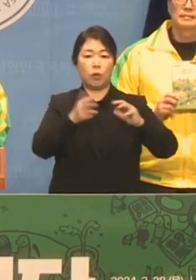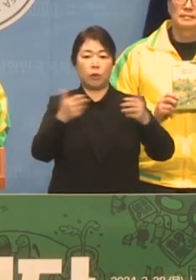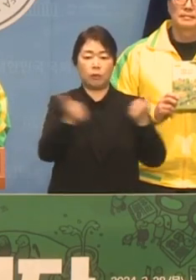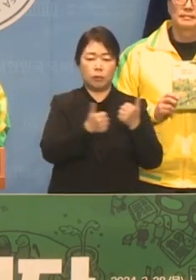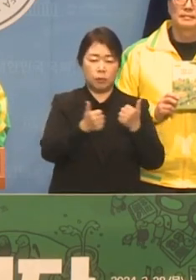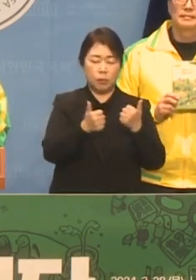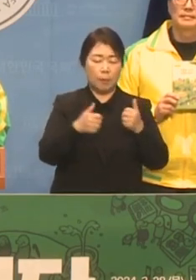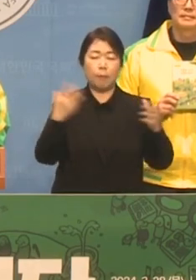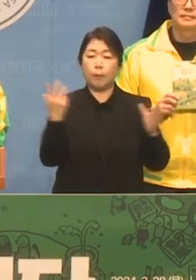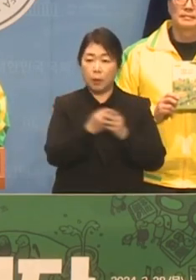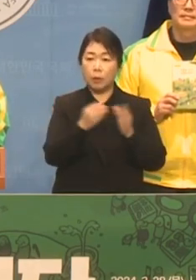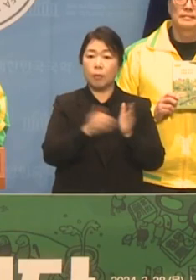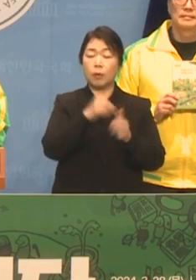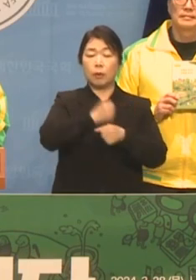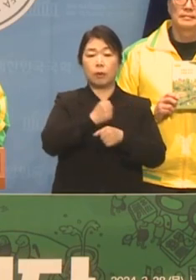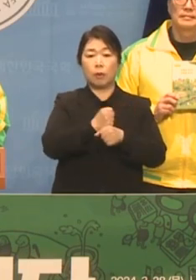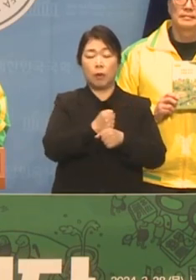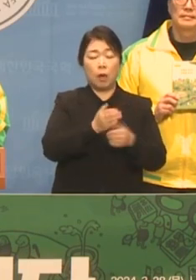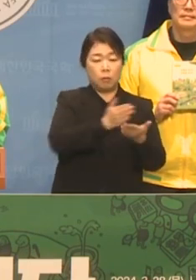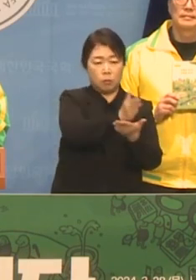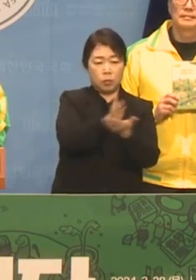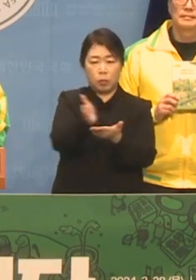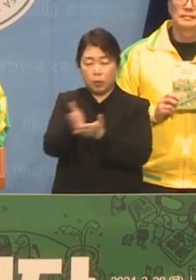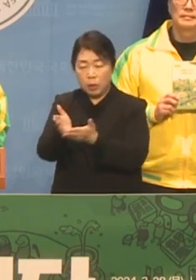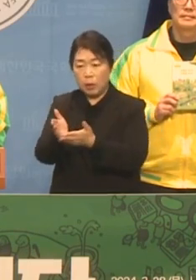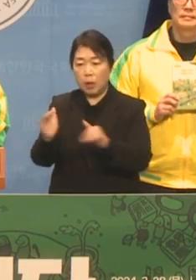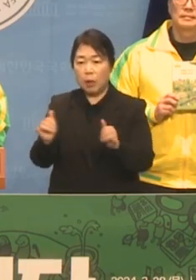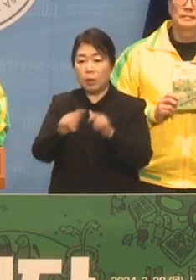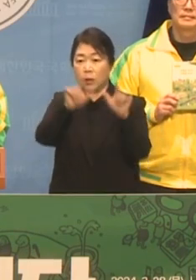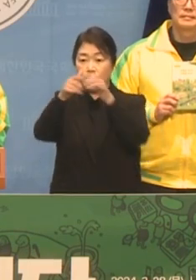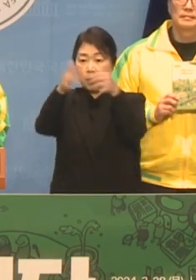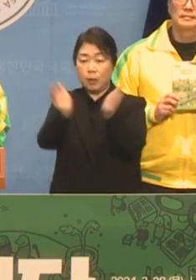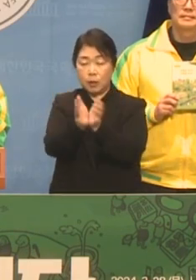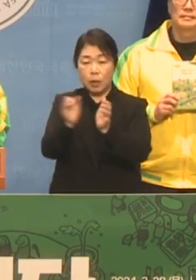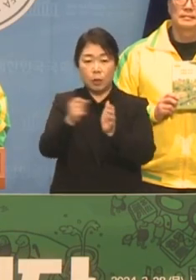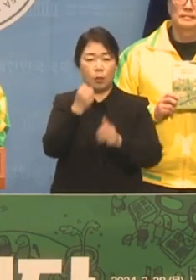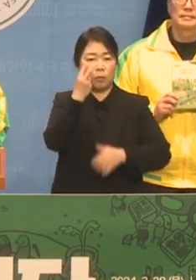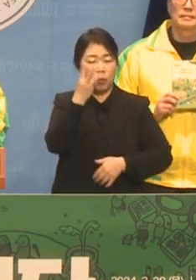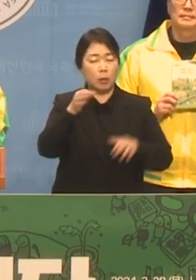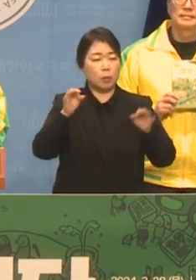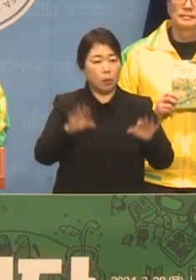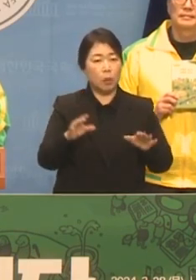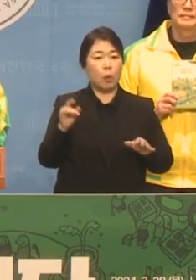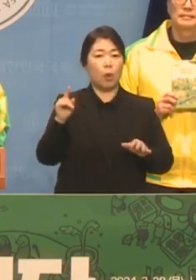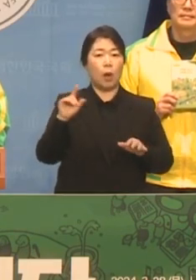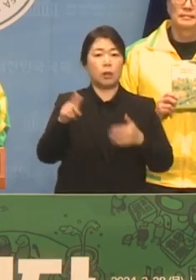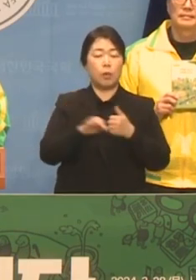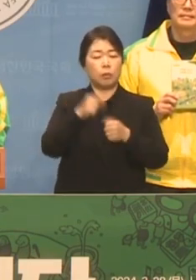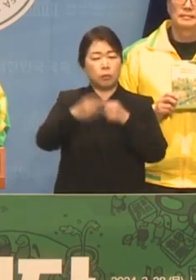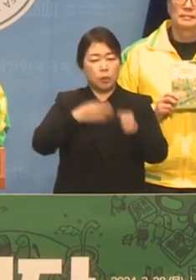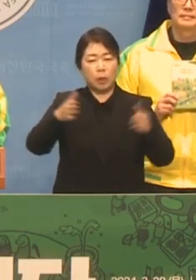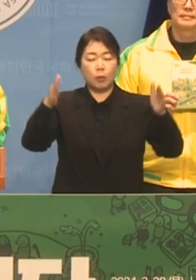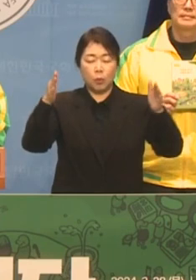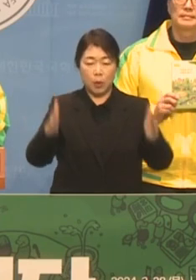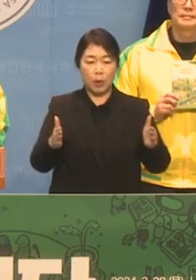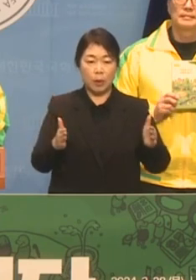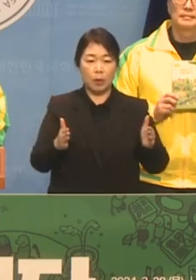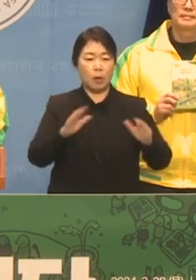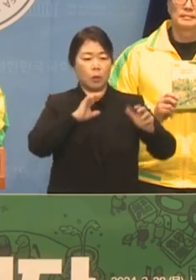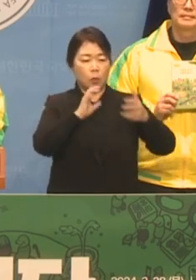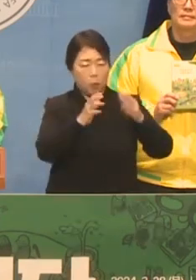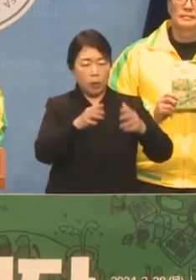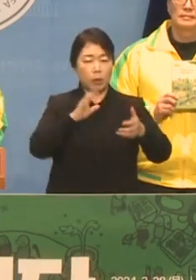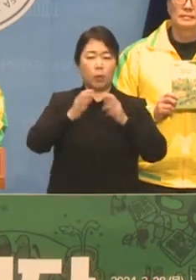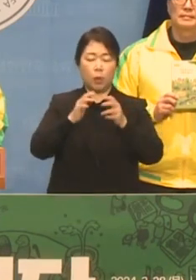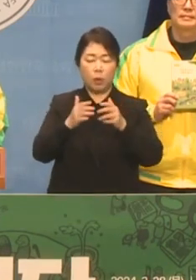결과물입니다 해당 분야의 수많은 심민 사회단체들과 짧게는 수개월에 에서 길게는 수년에 이른 기간 동안에 토론의